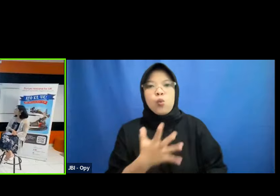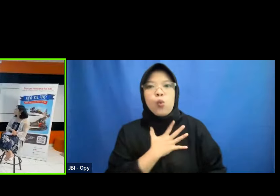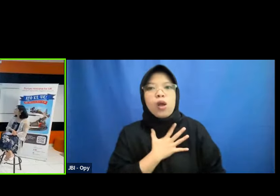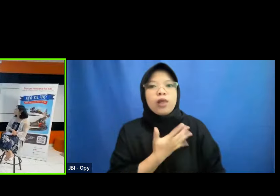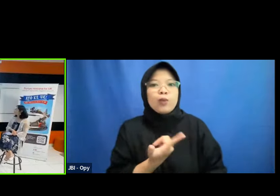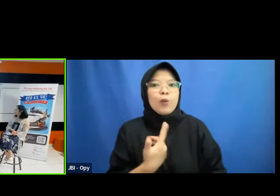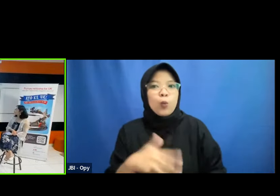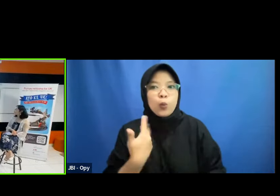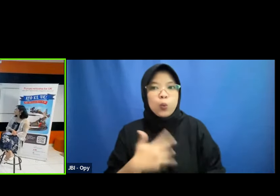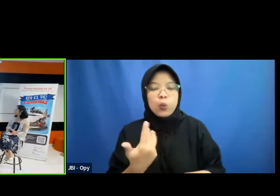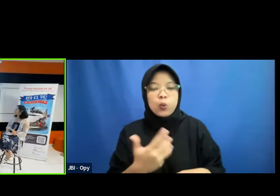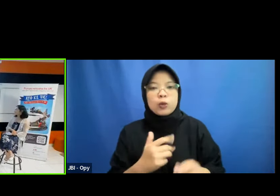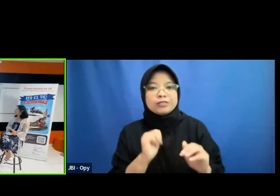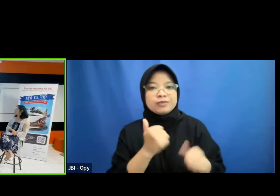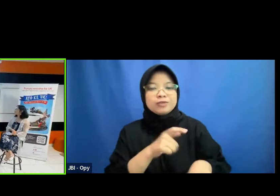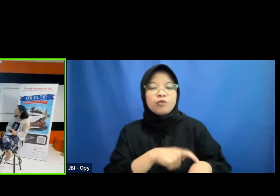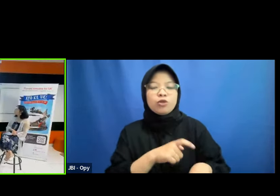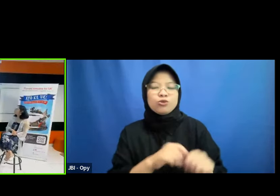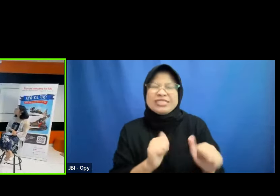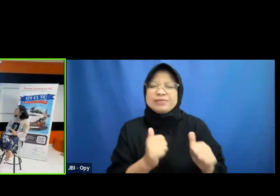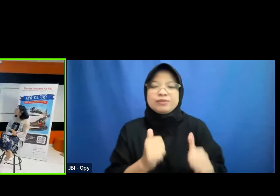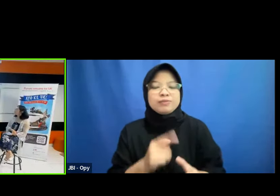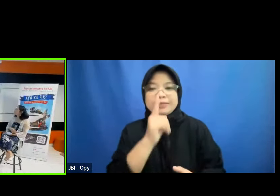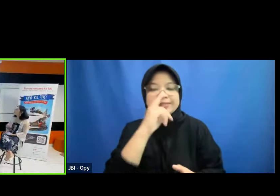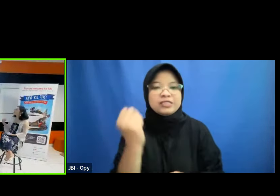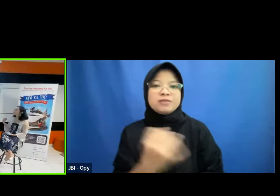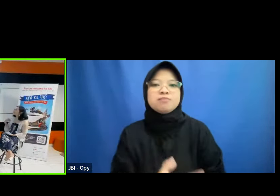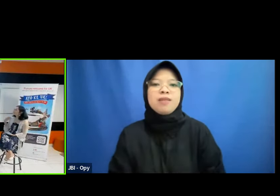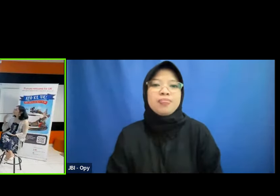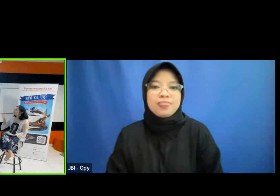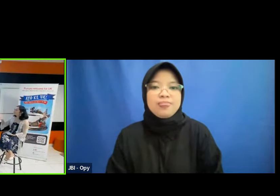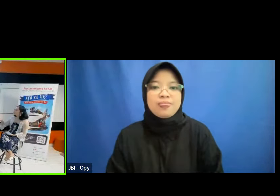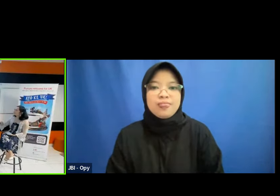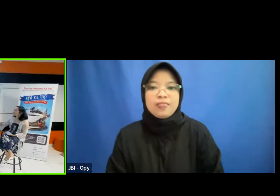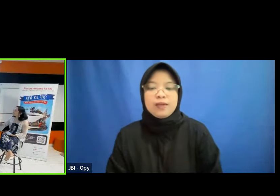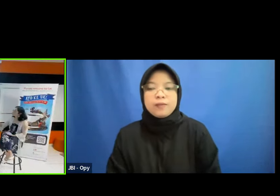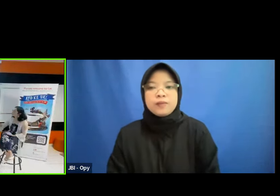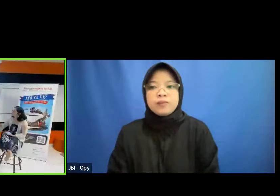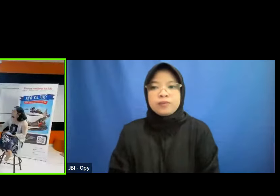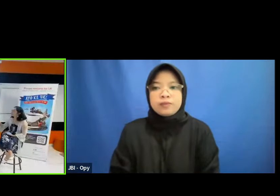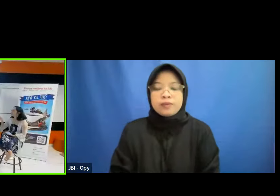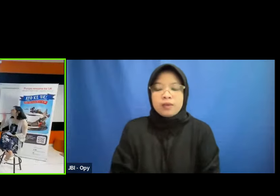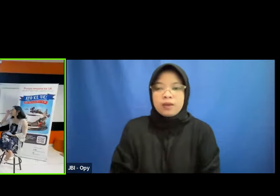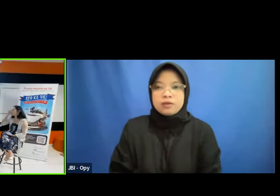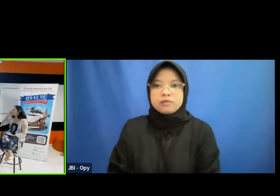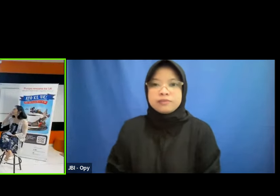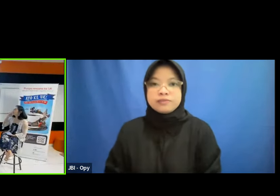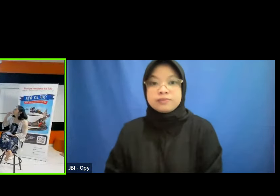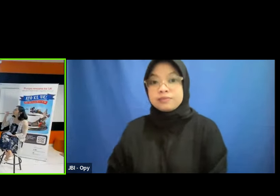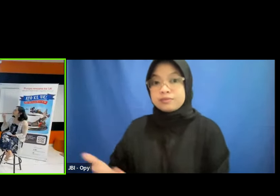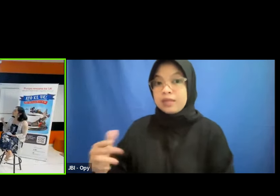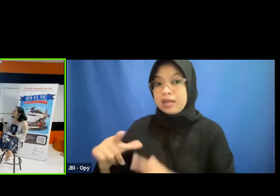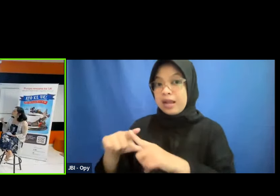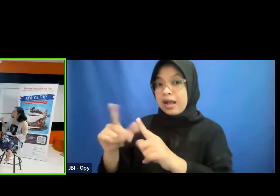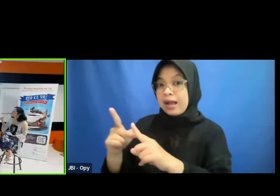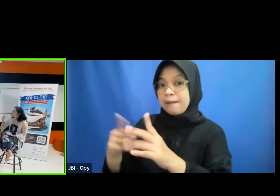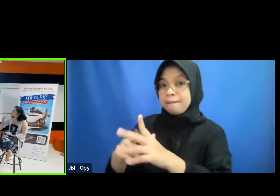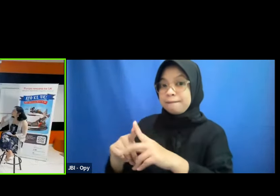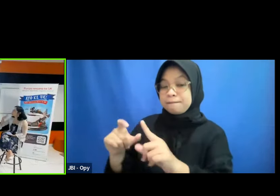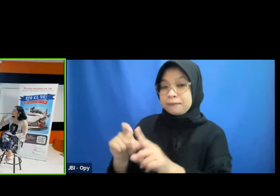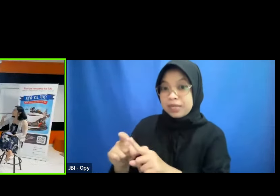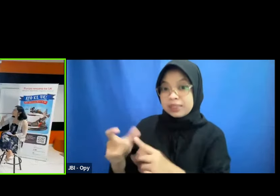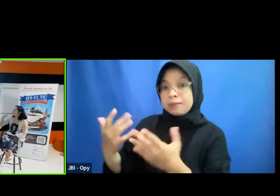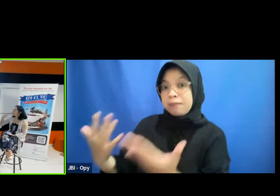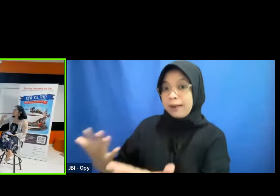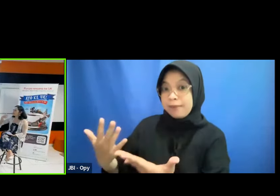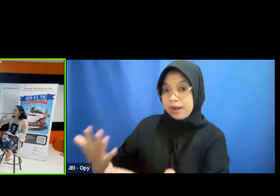persiapan yang terbatas banget kayak gitu H mungkin ee Dar mungk juga